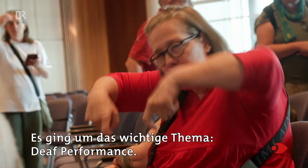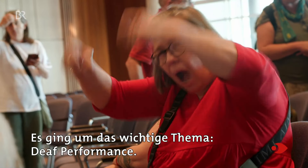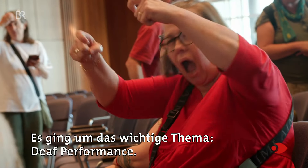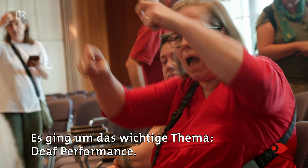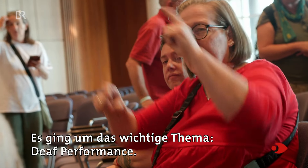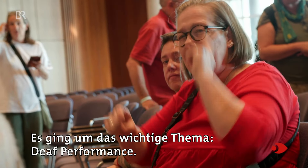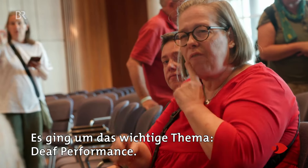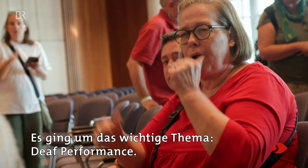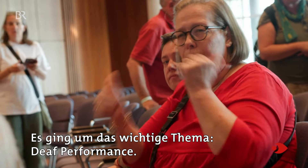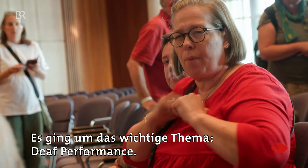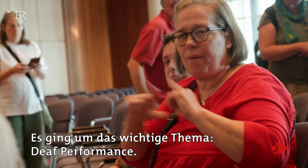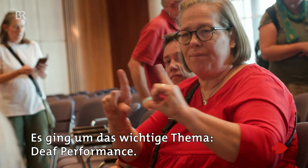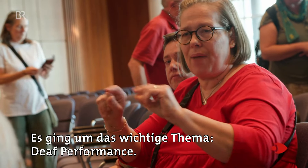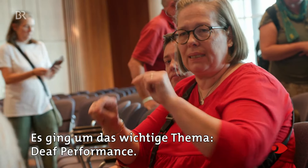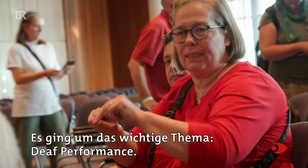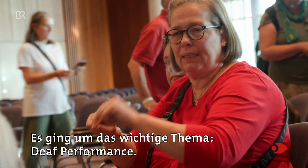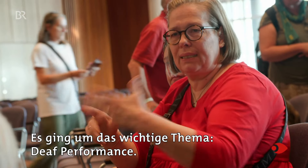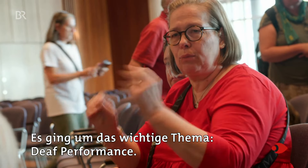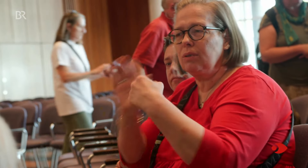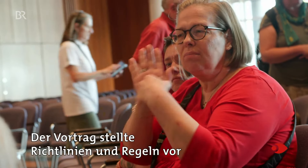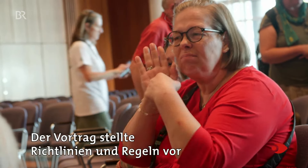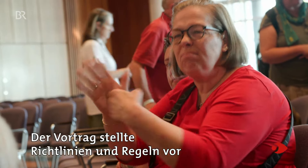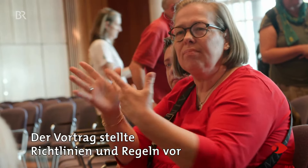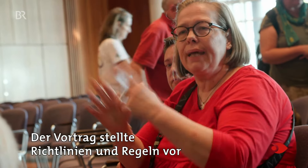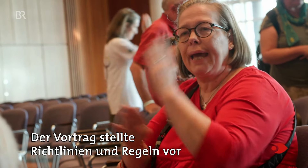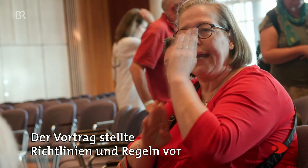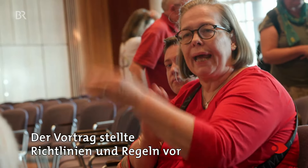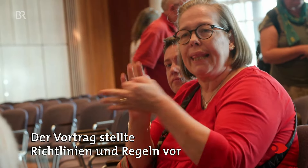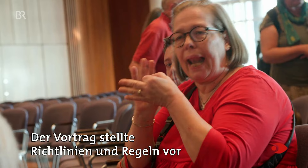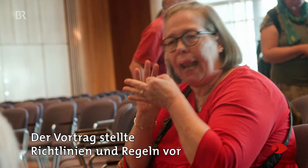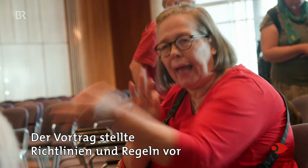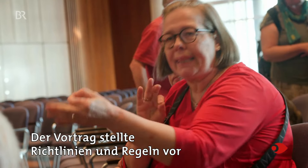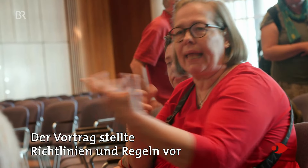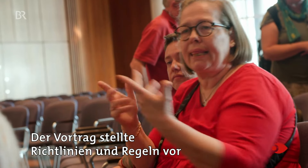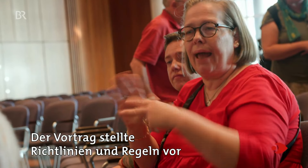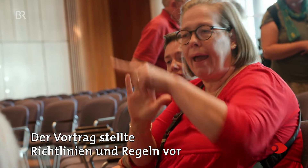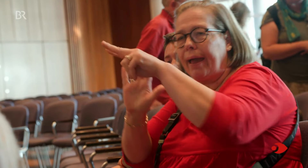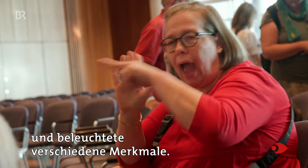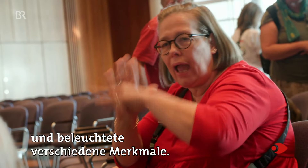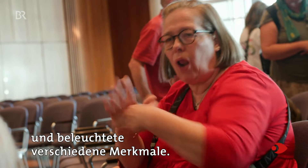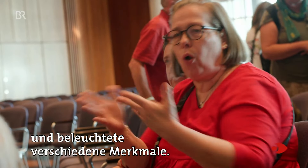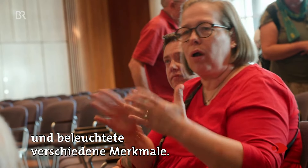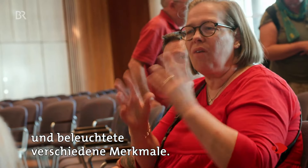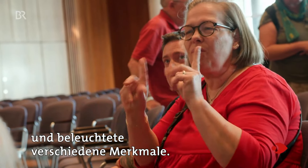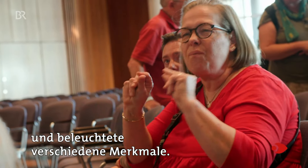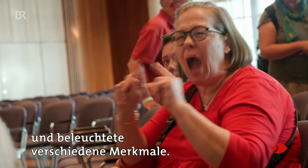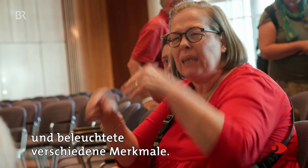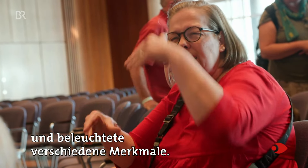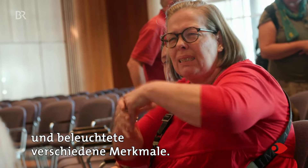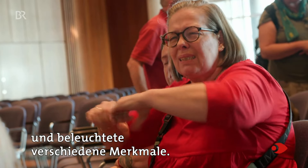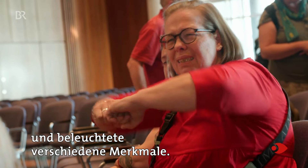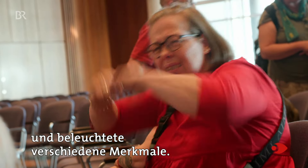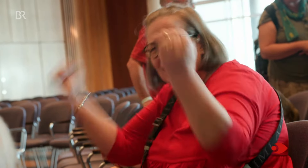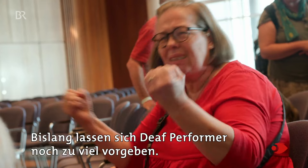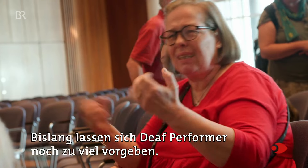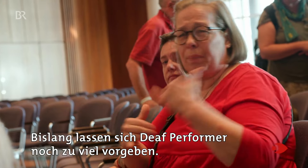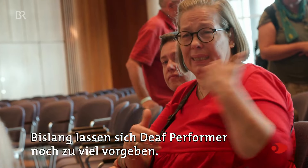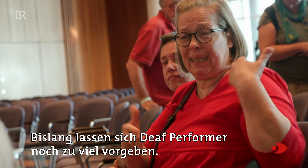Es ging um das wichtige Thema Deaf Performance. Der Vortrag stellte Richtlinien und Regeln vor und beleuchtete verschiedene